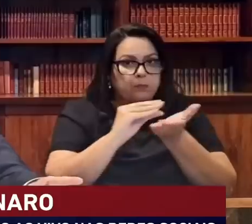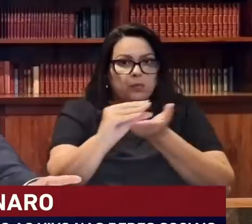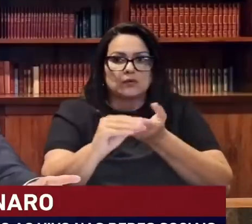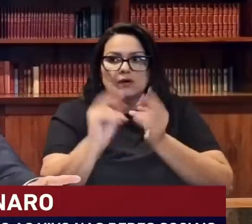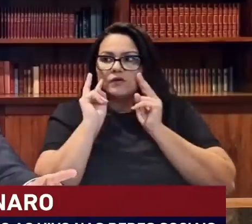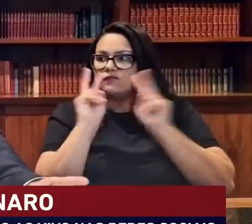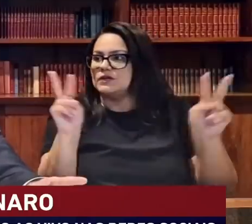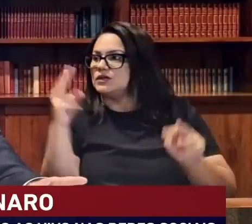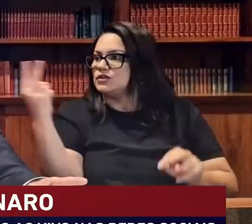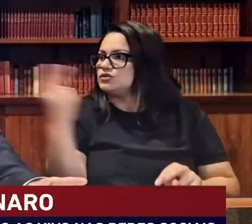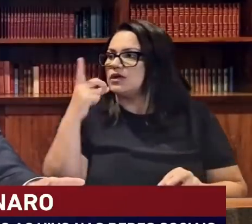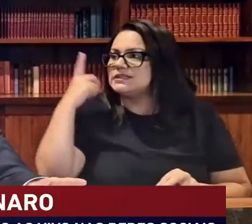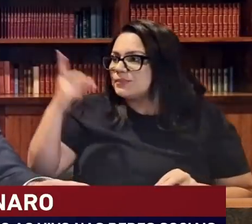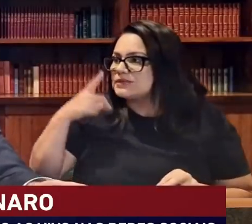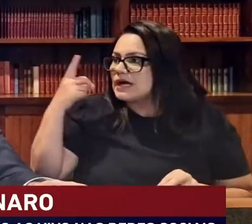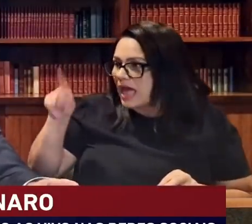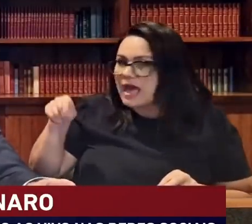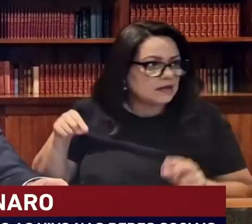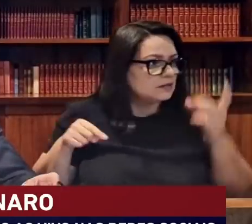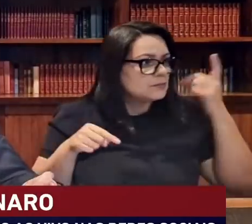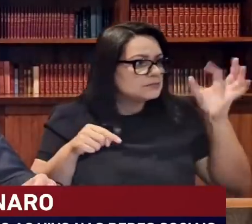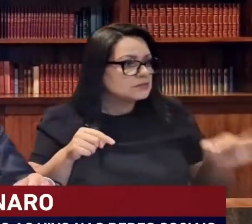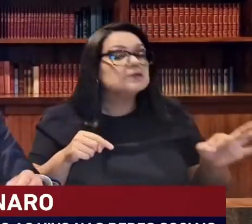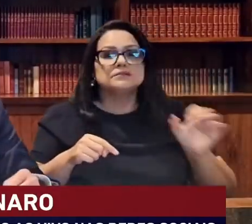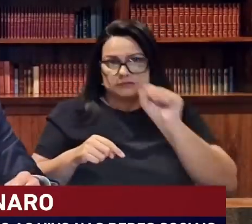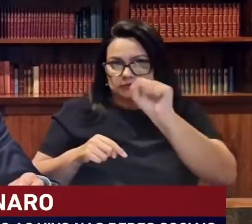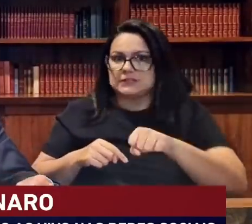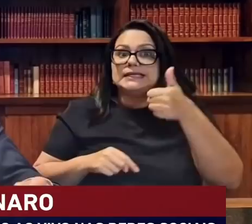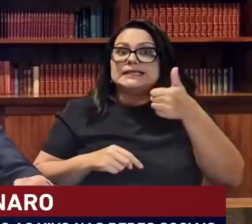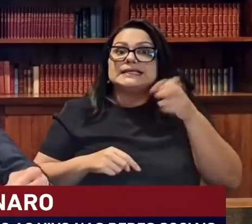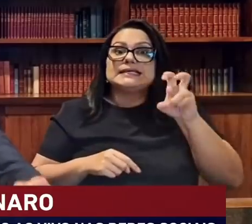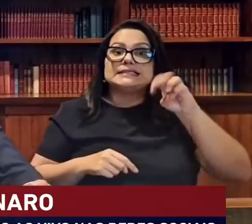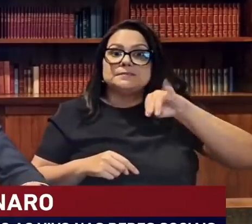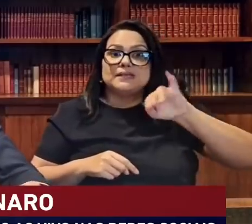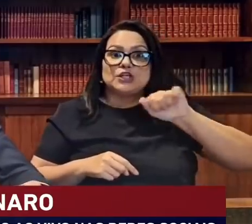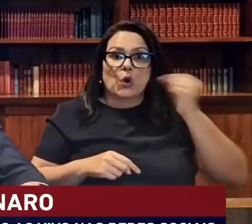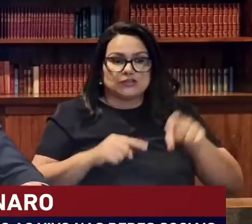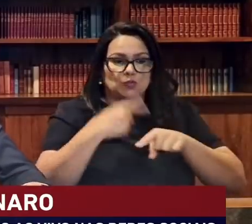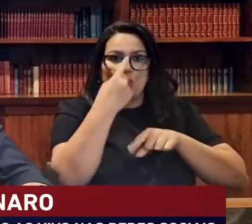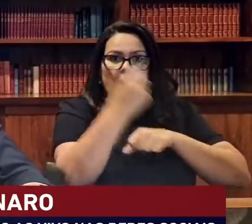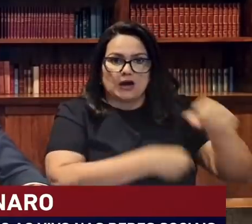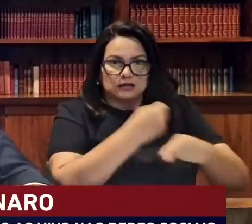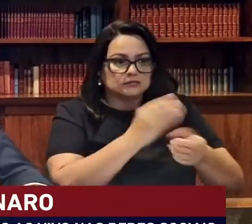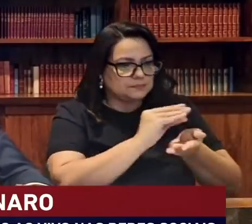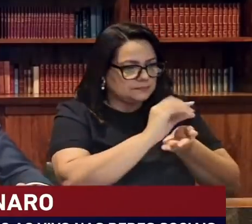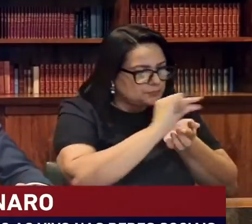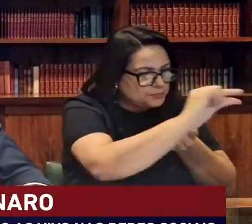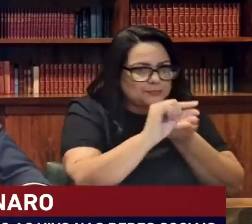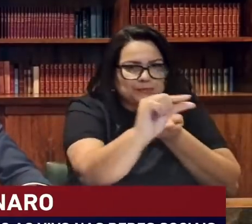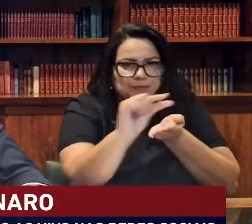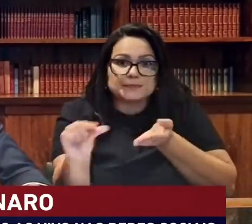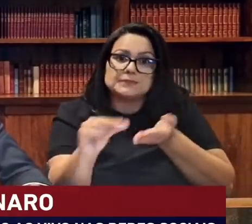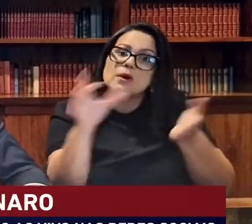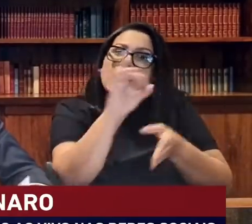Dois deputados, ninguém balançou a cabeça, que é verdade, em média 15 milhões por ano, emenda impositiva, e cabe aos respectivos ministros,